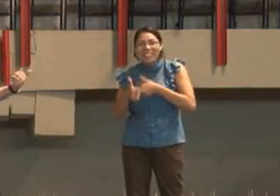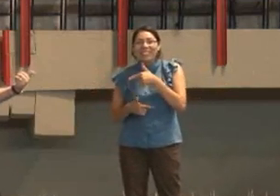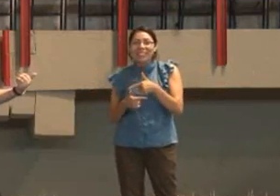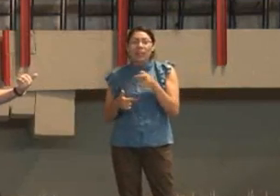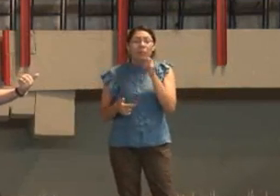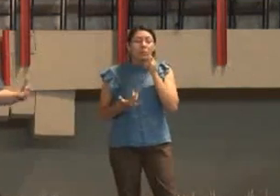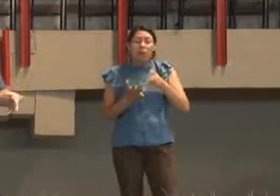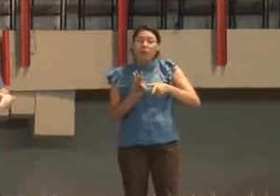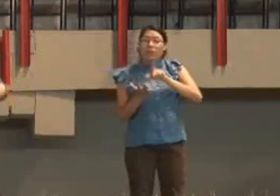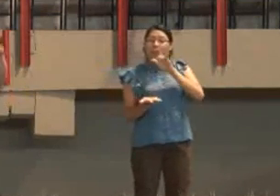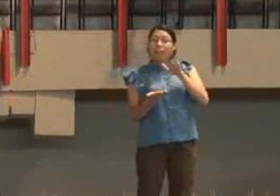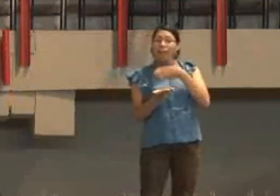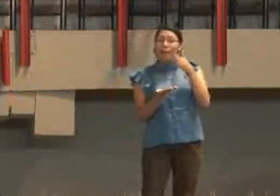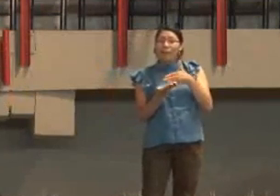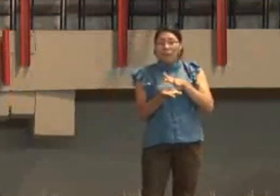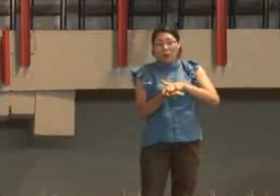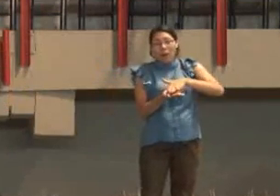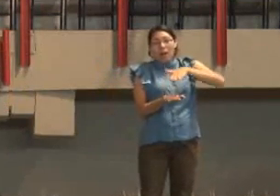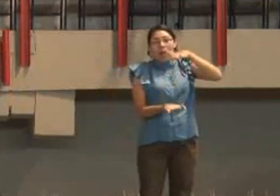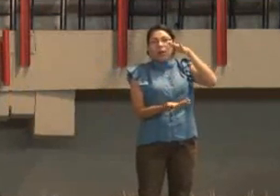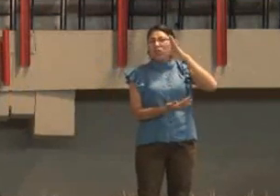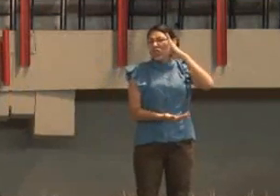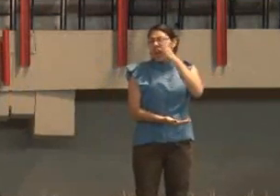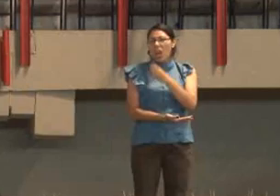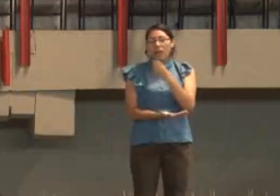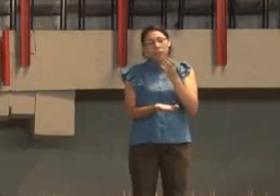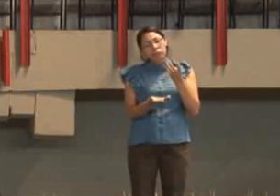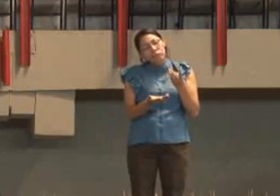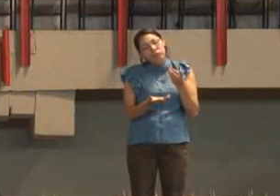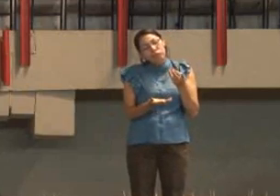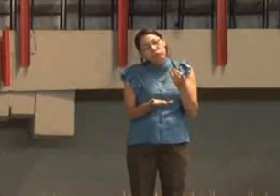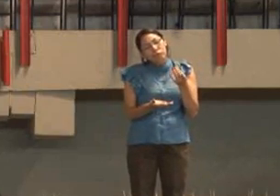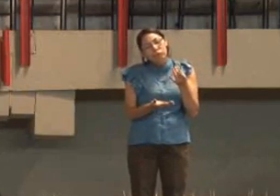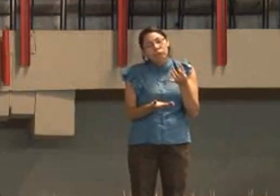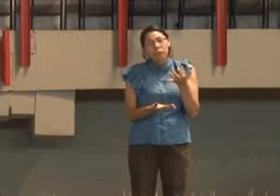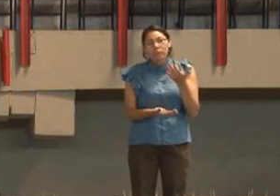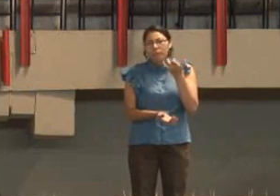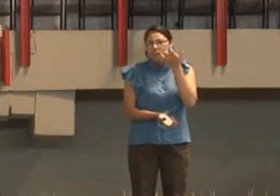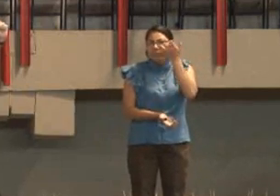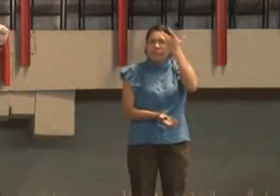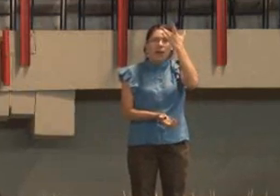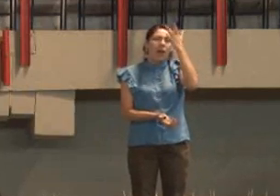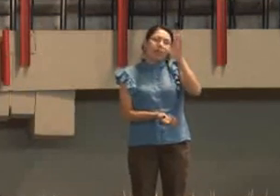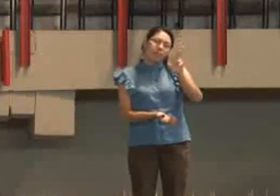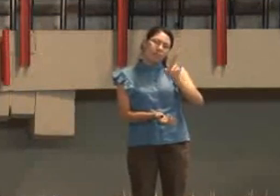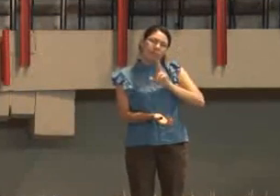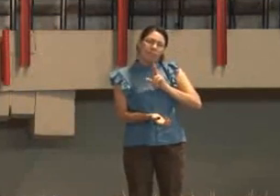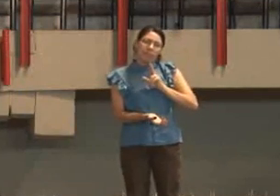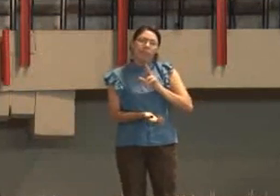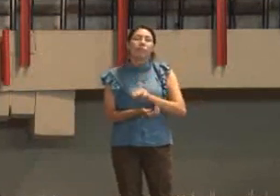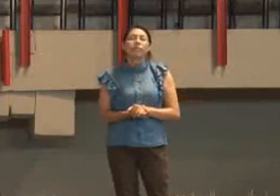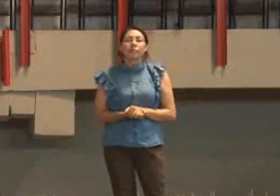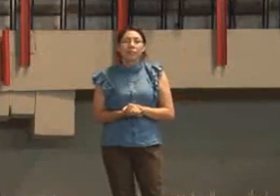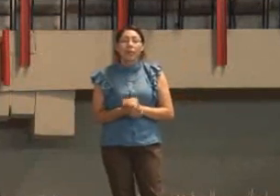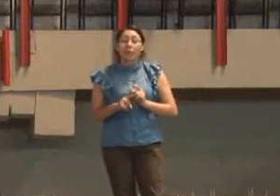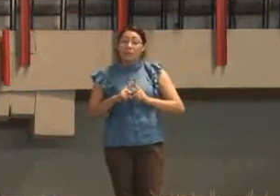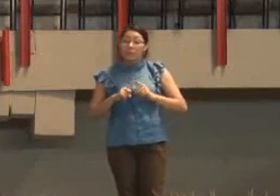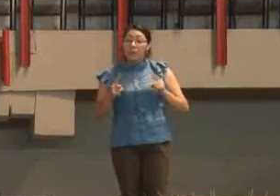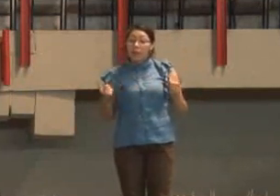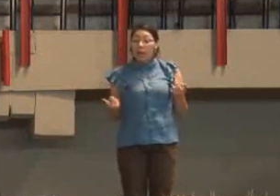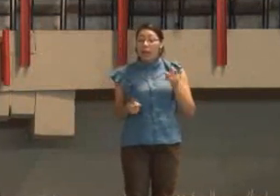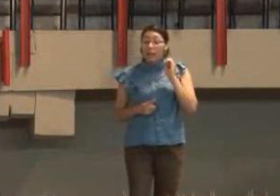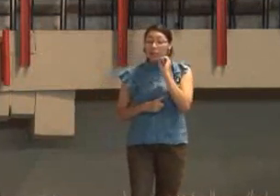livros tem numa pilha é uma coisa direta, porque a quantidade é normalmente pequena, você consegue pegar elemento por elemento. Se eu